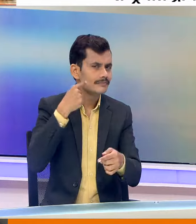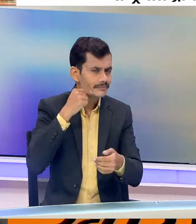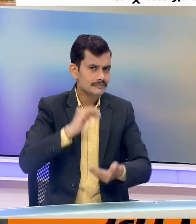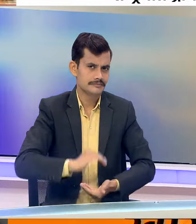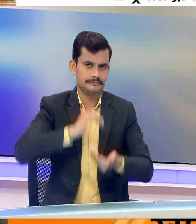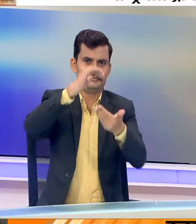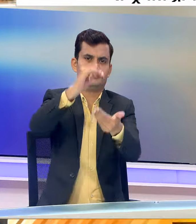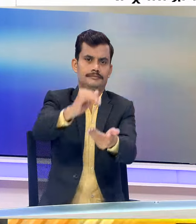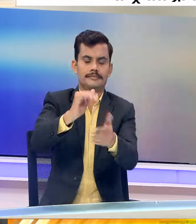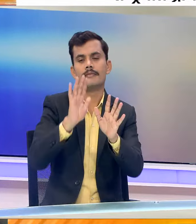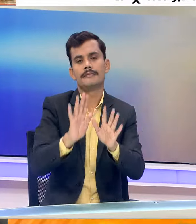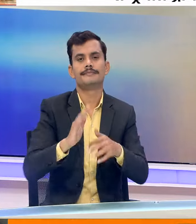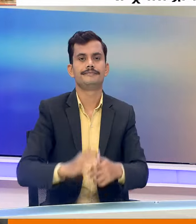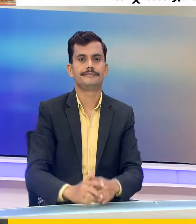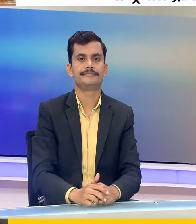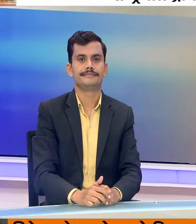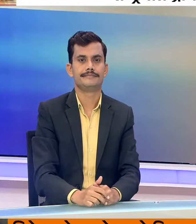गया।